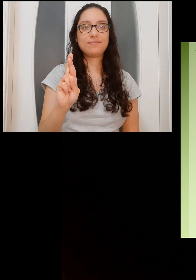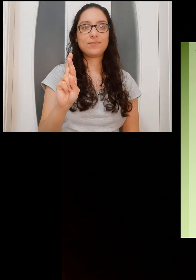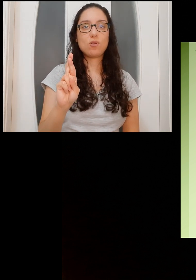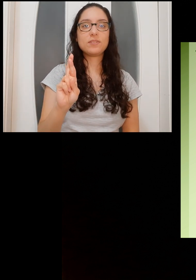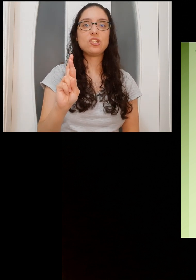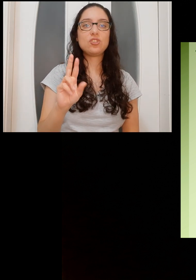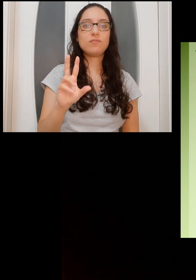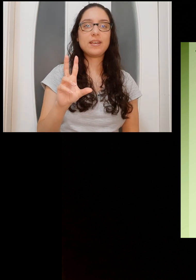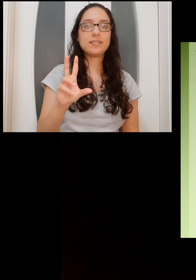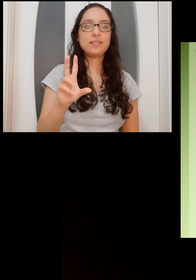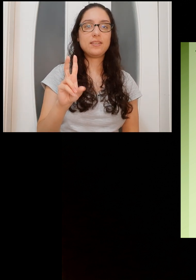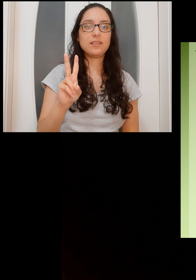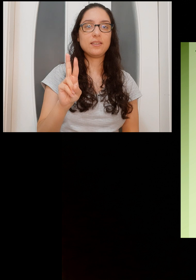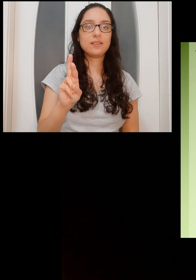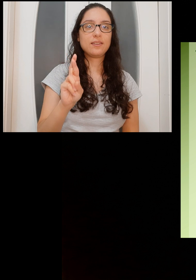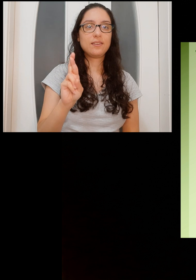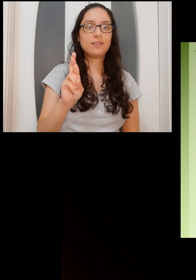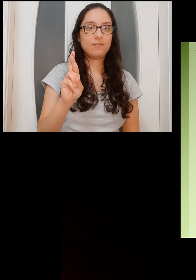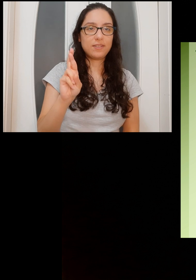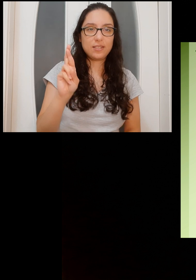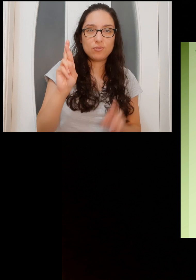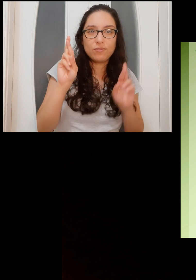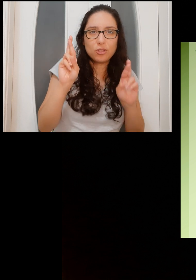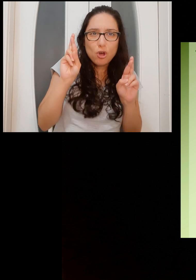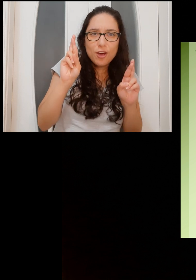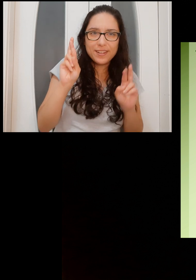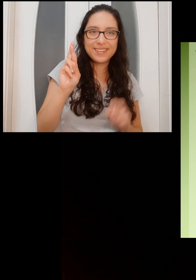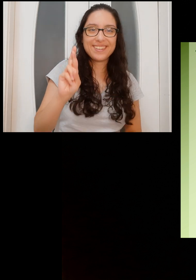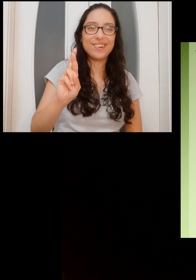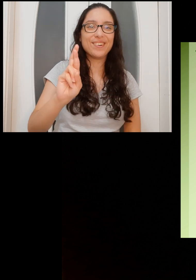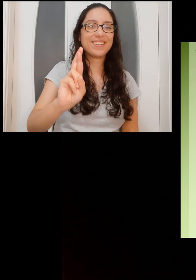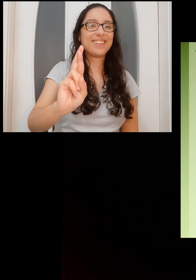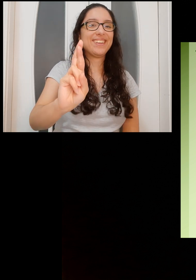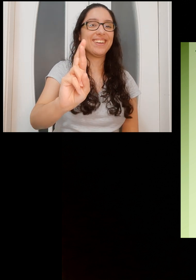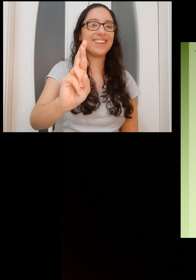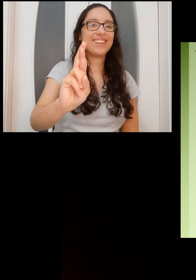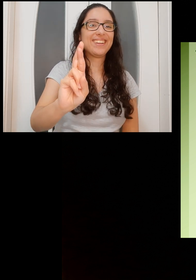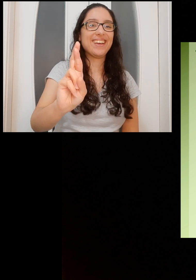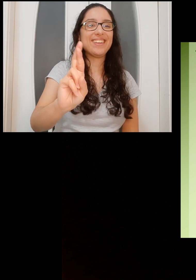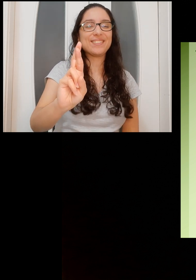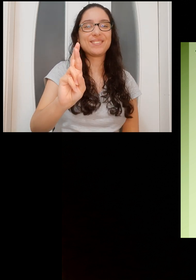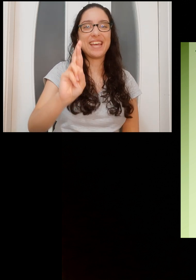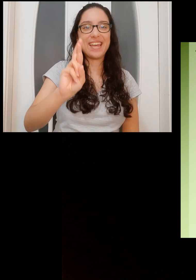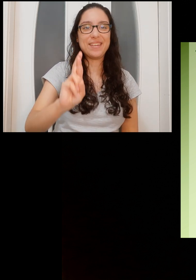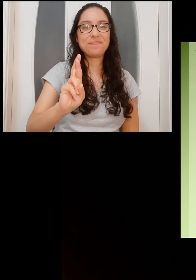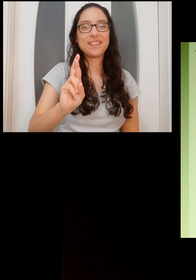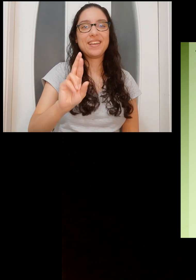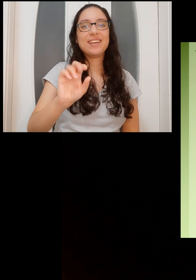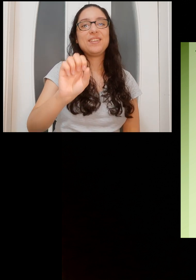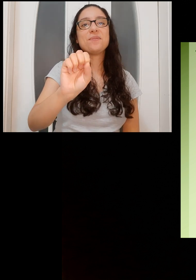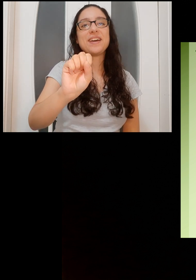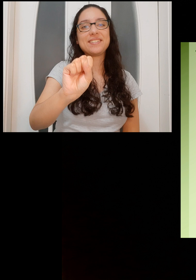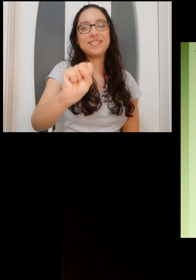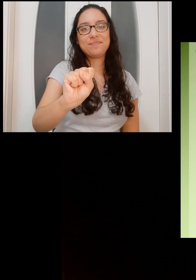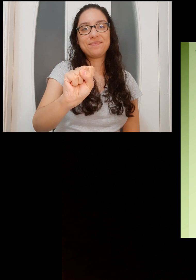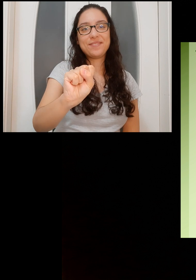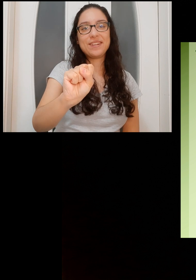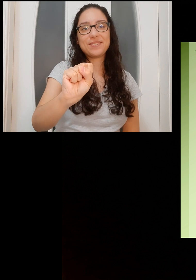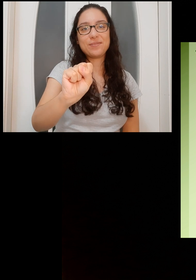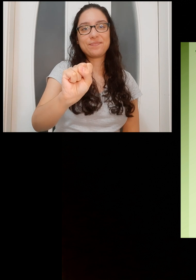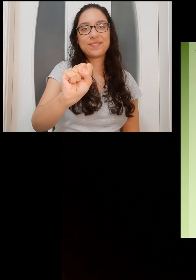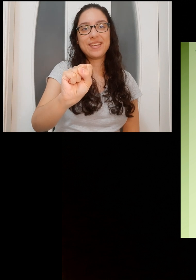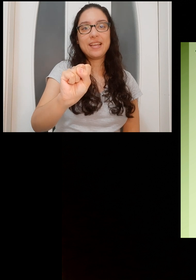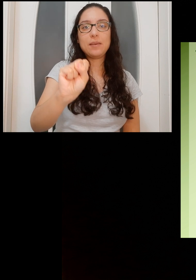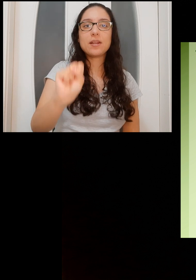assim, como se a gente estivesse fazendo vitória, né? Ó, é isso, R. E o S,